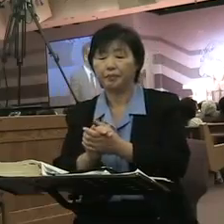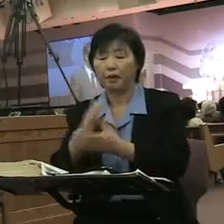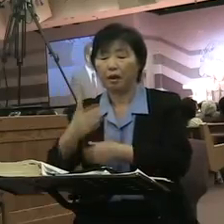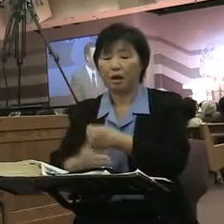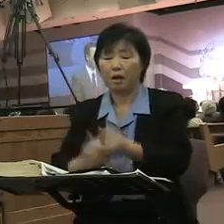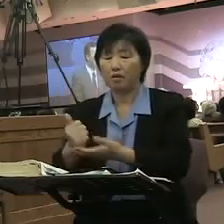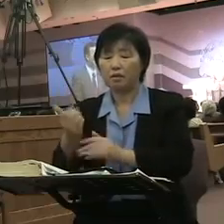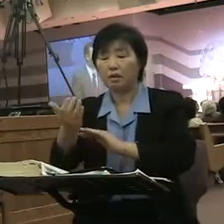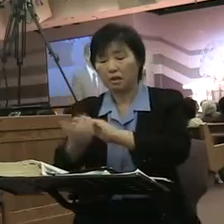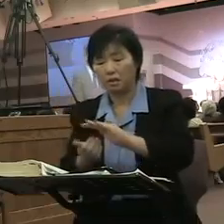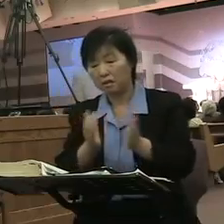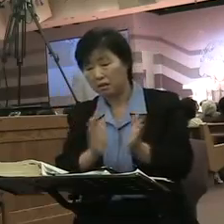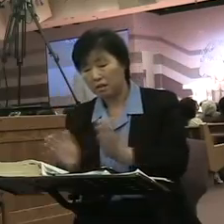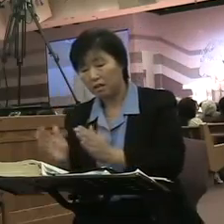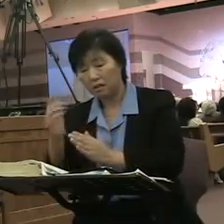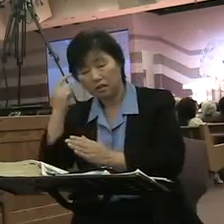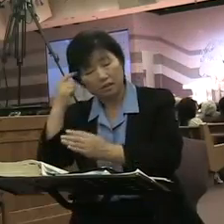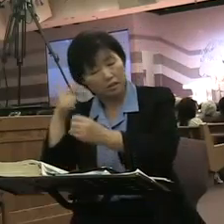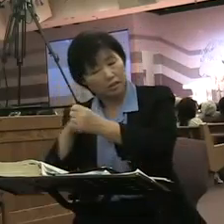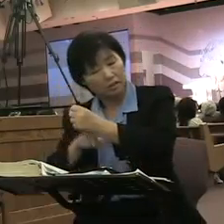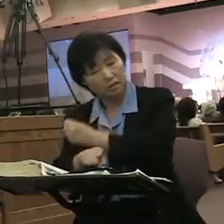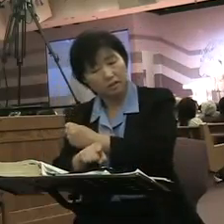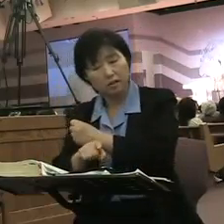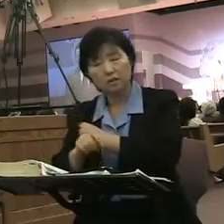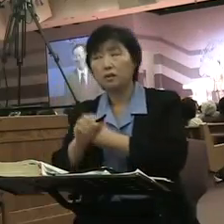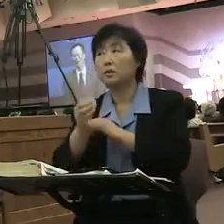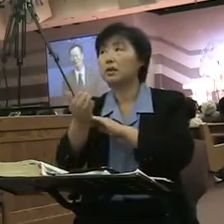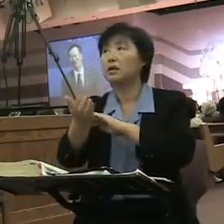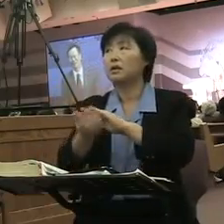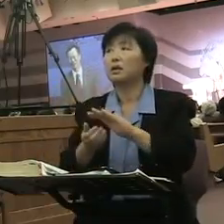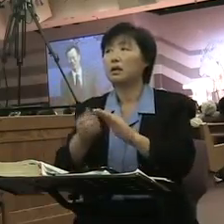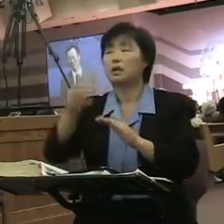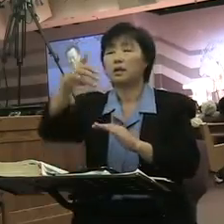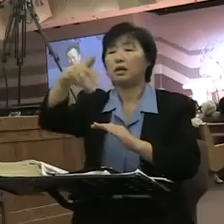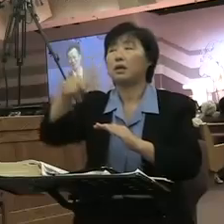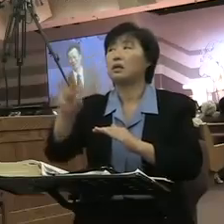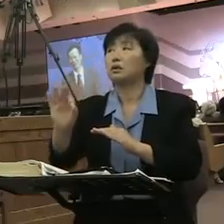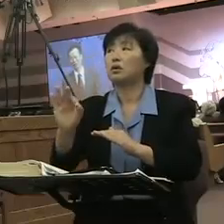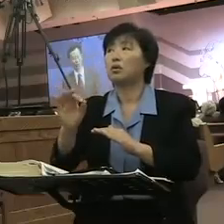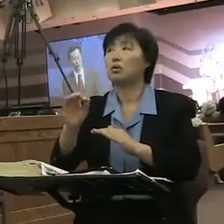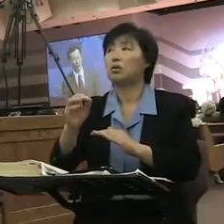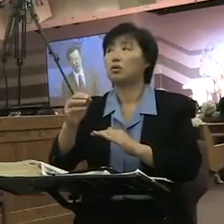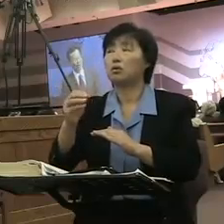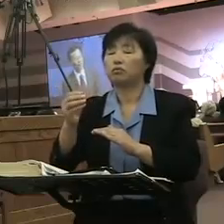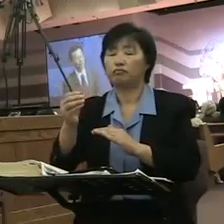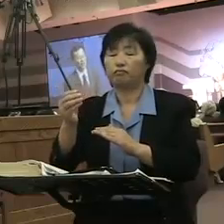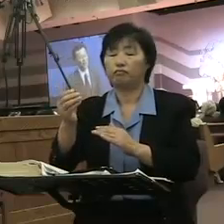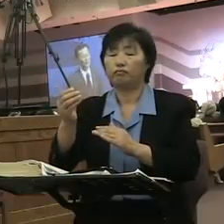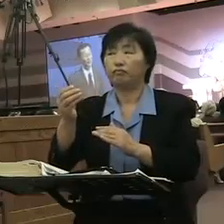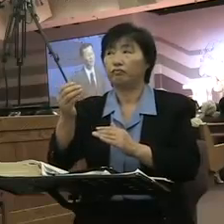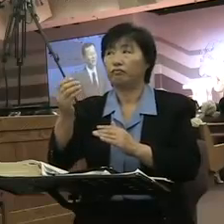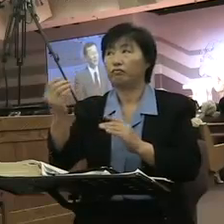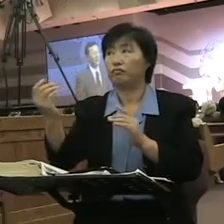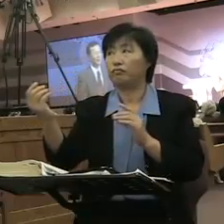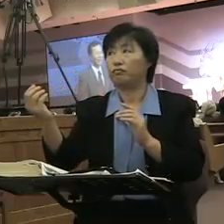예정의 뜻을 아시겠습니까? 예정론을 가지고 화제거리 만들지 마세요. 논쟁 삼지